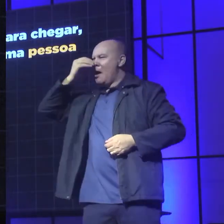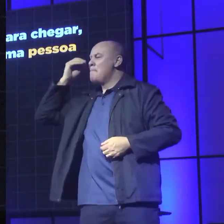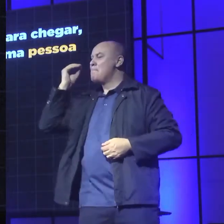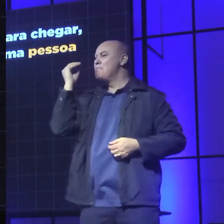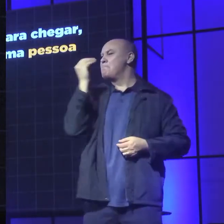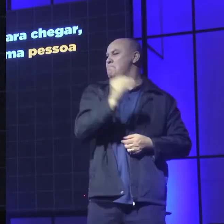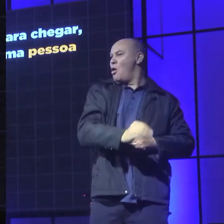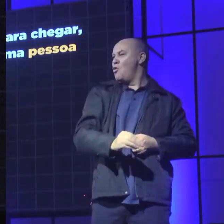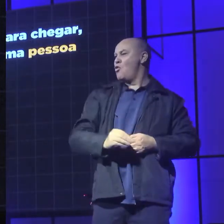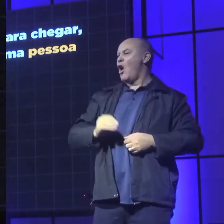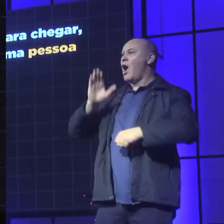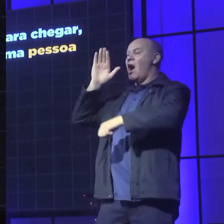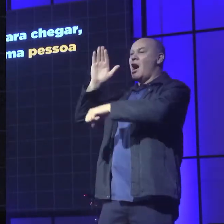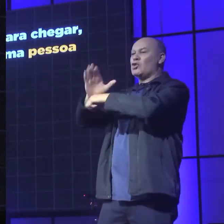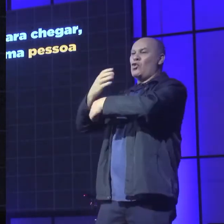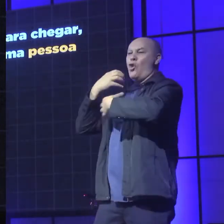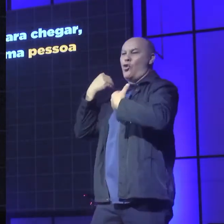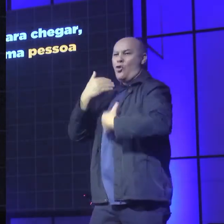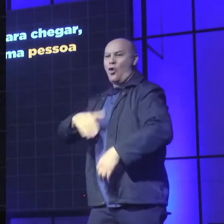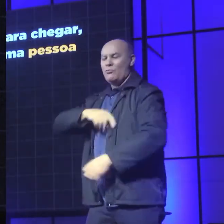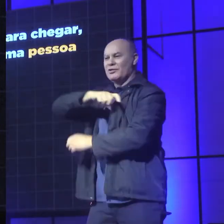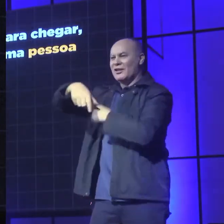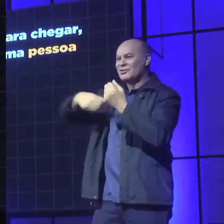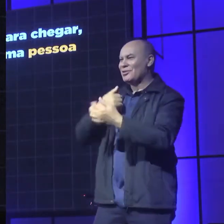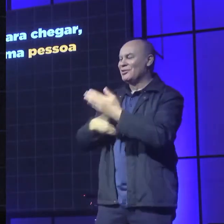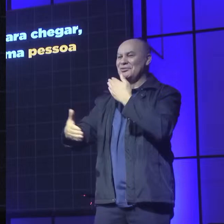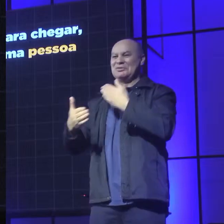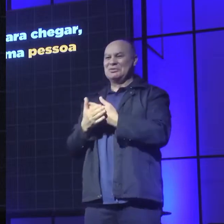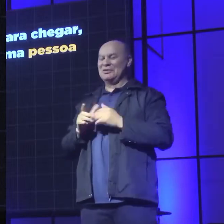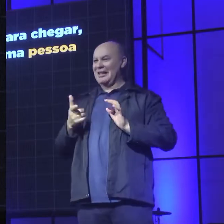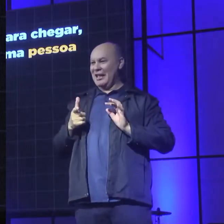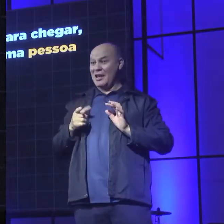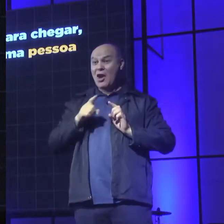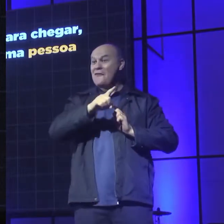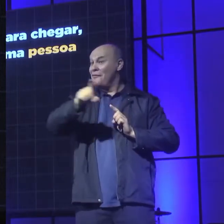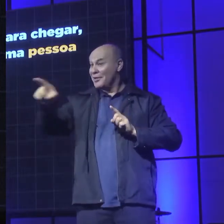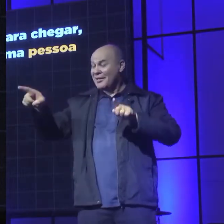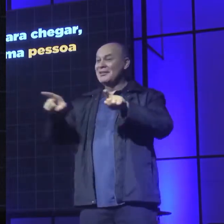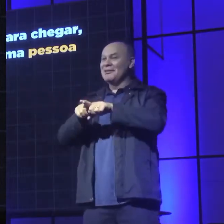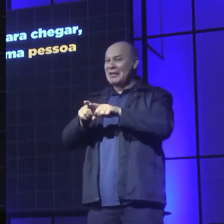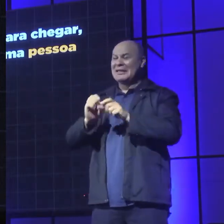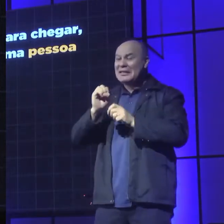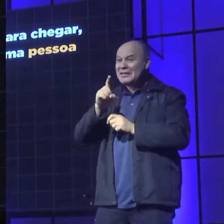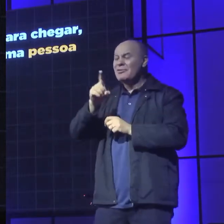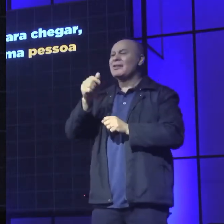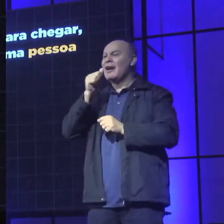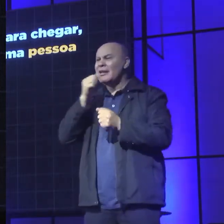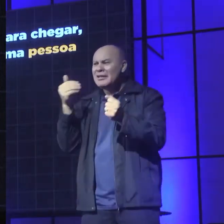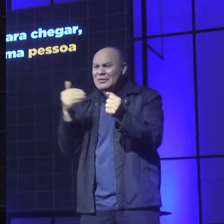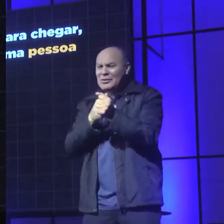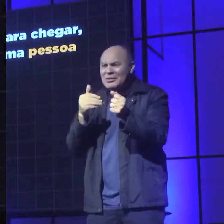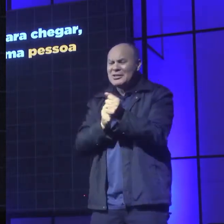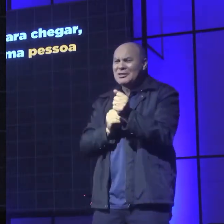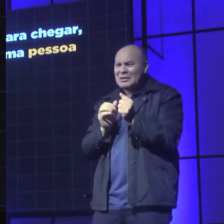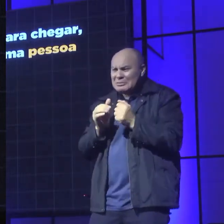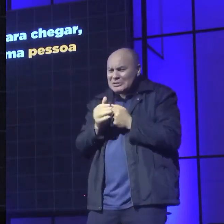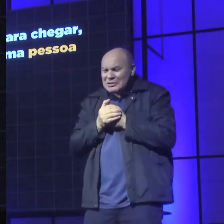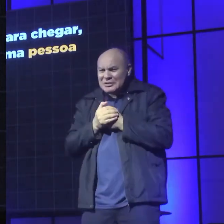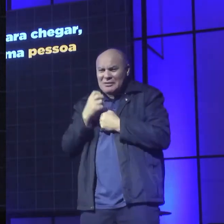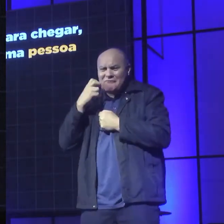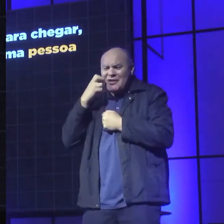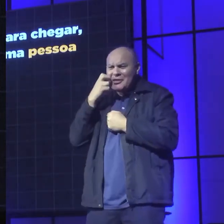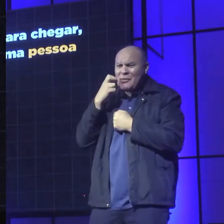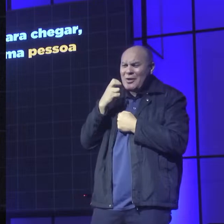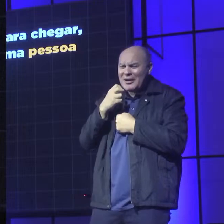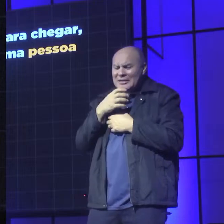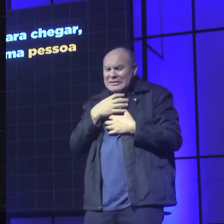Por isso, se você quer ter um futuro com propósito, com significado, você tem